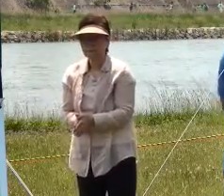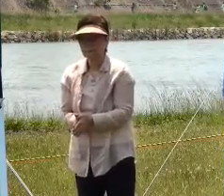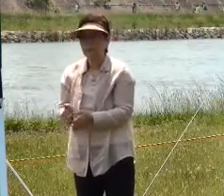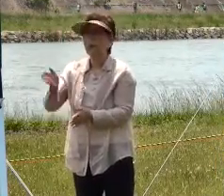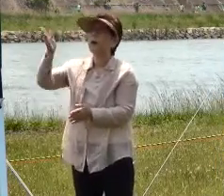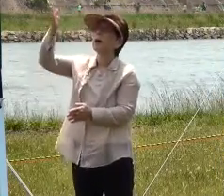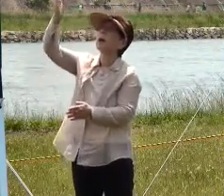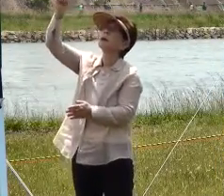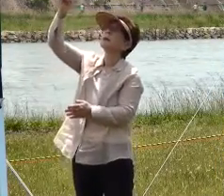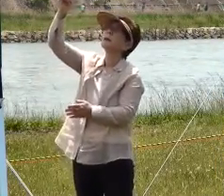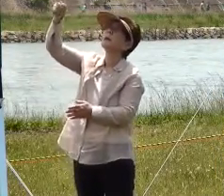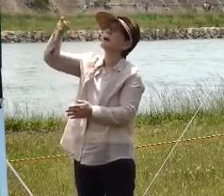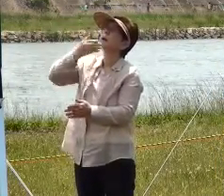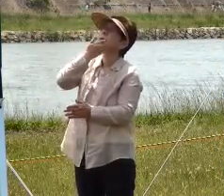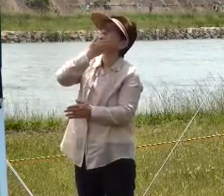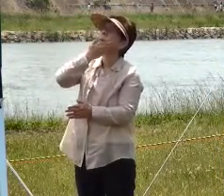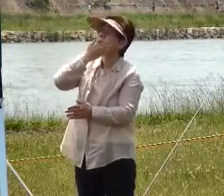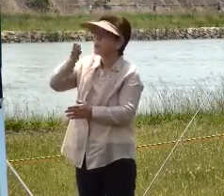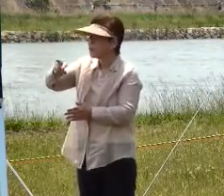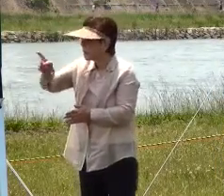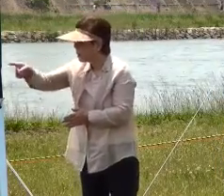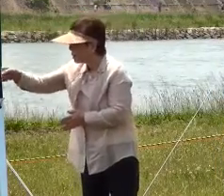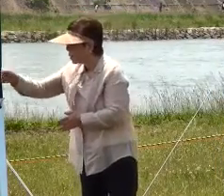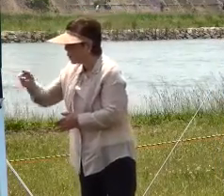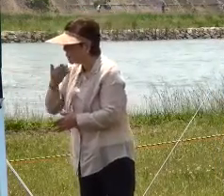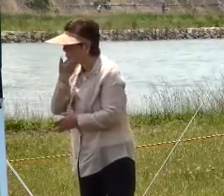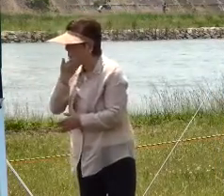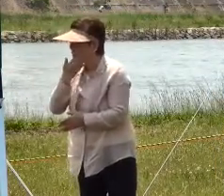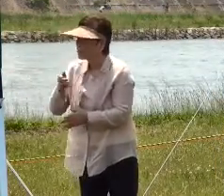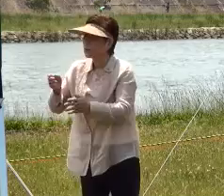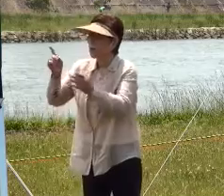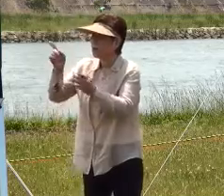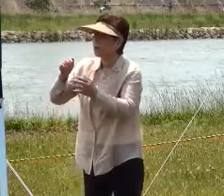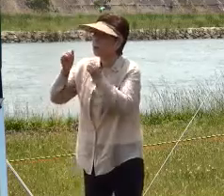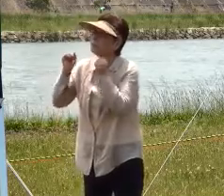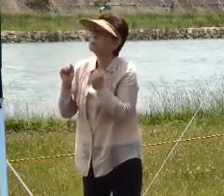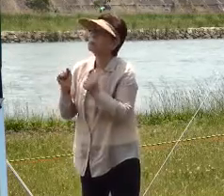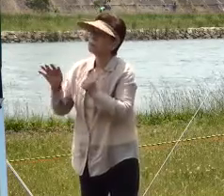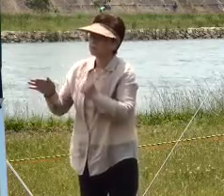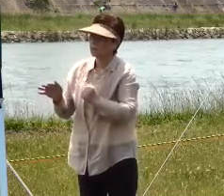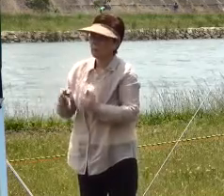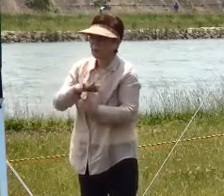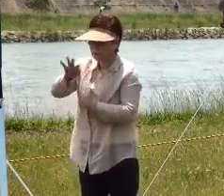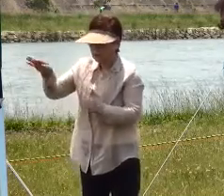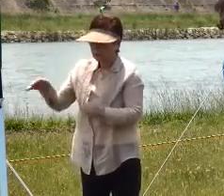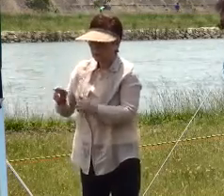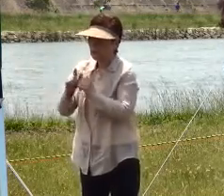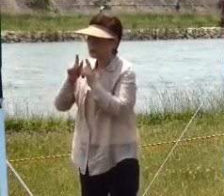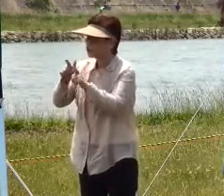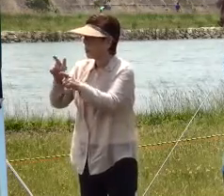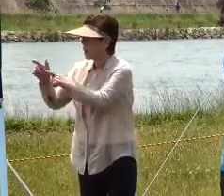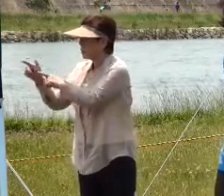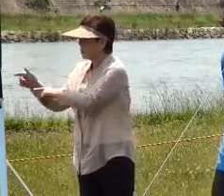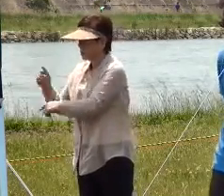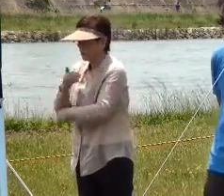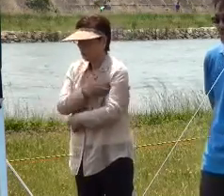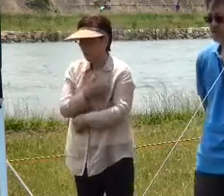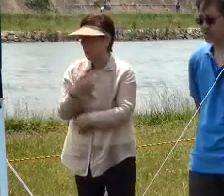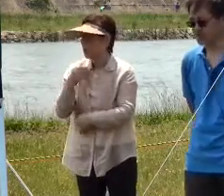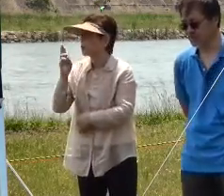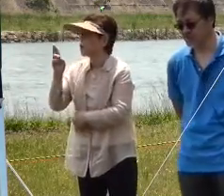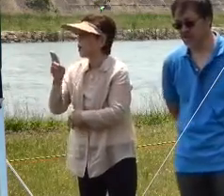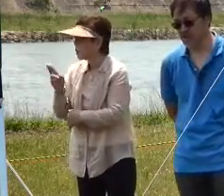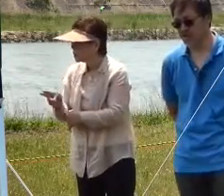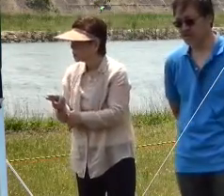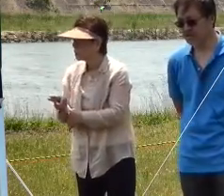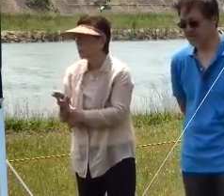あなたは大切な存在なんだということを私たちも伝えることができますように。そして